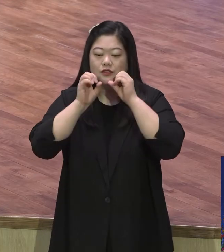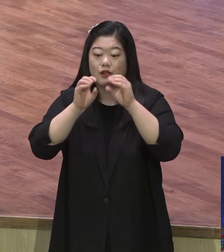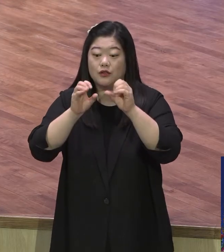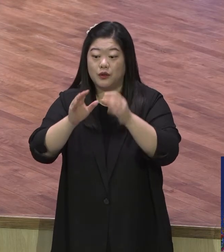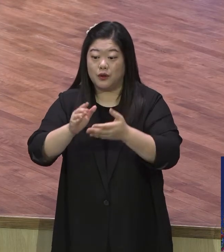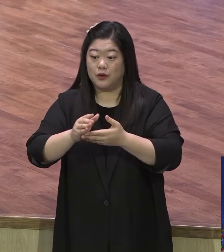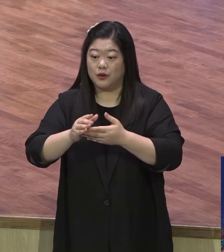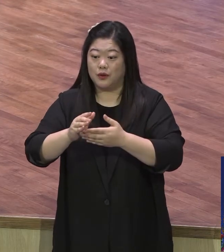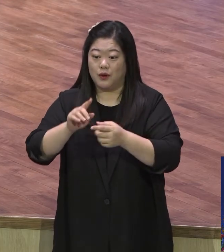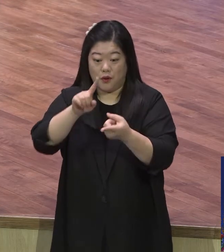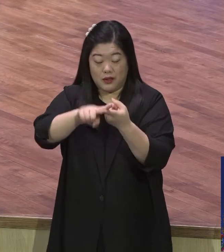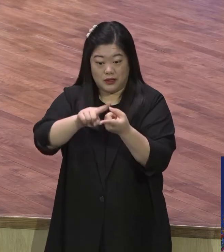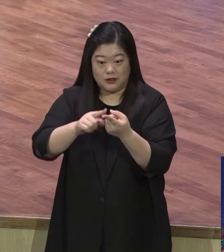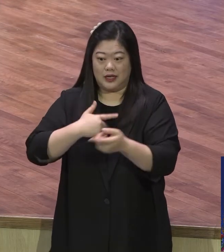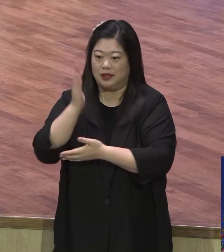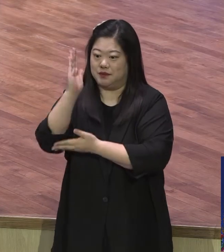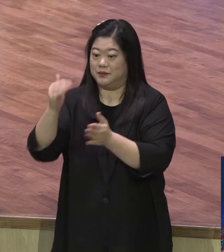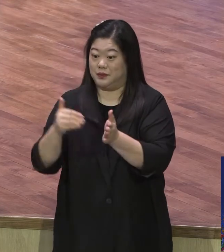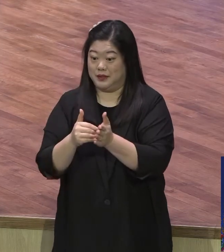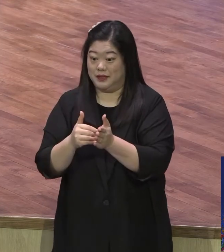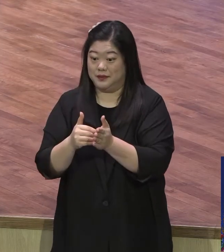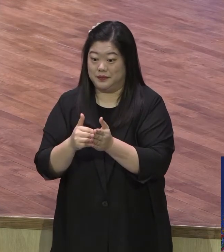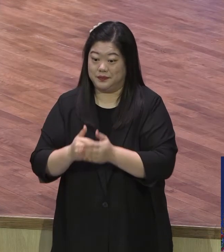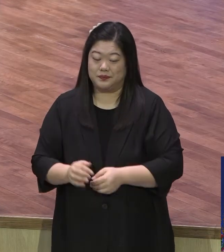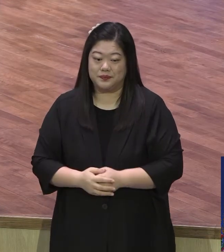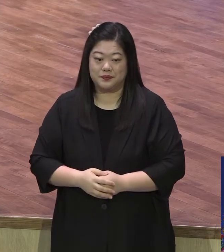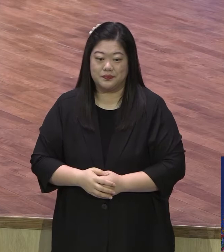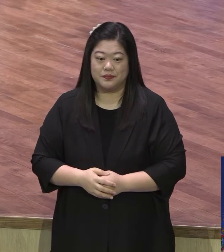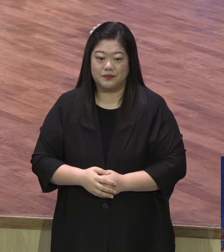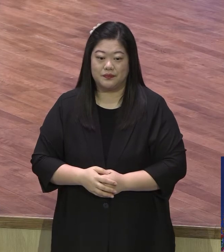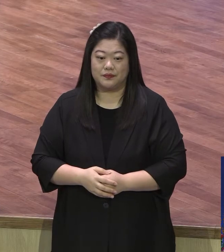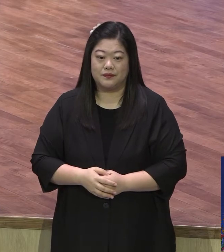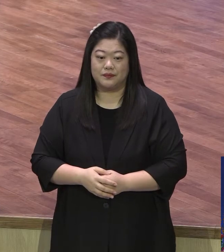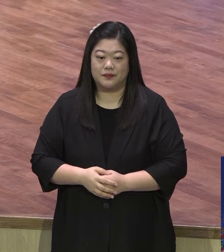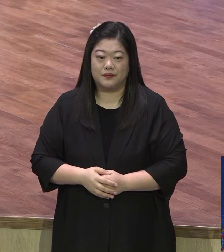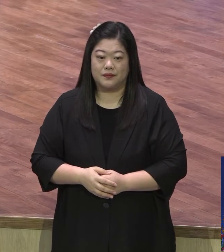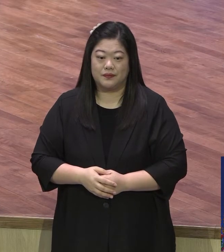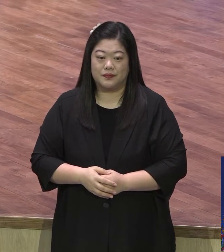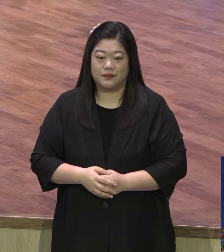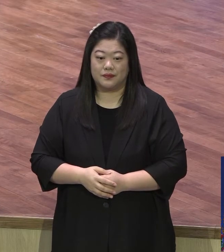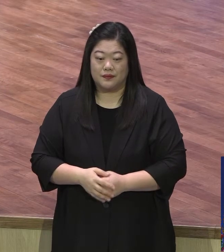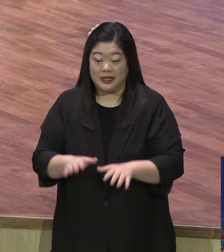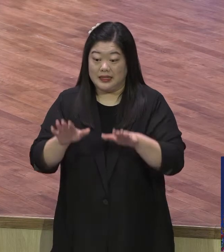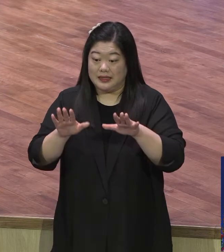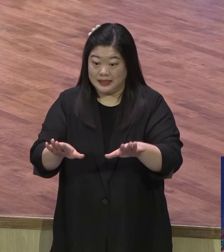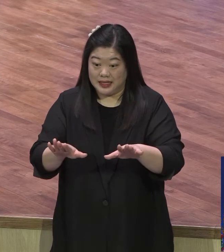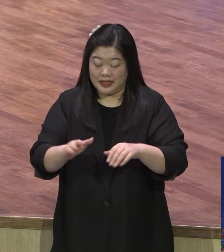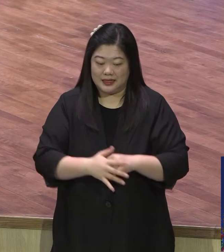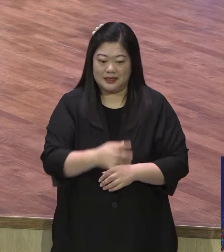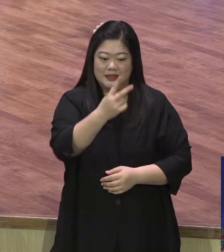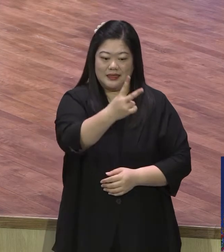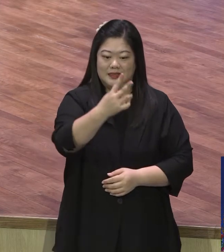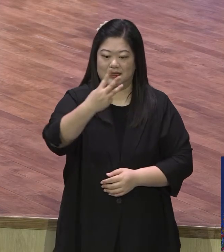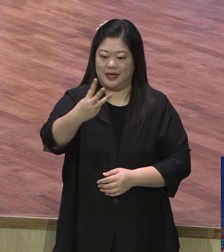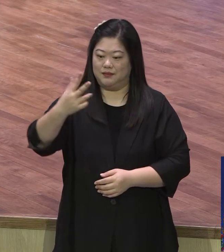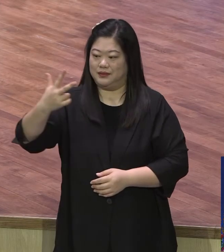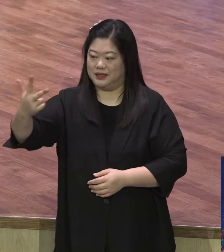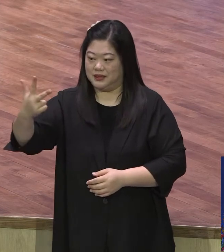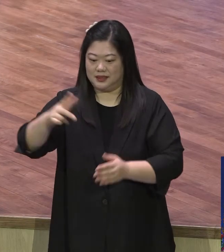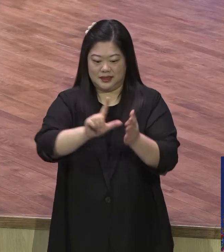말씀을 정리해 드렸습니다. 우리가 이 시대에 이제는 237시대 앞에